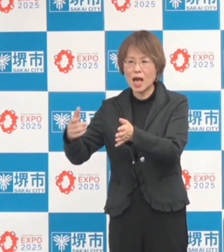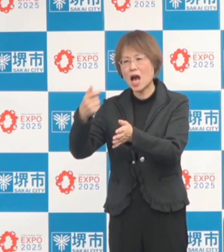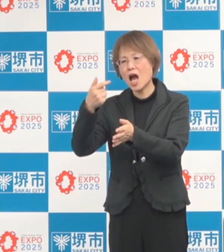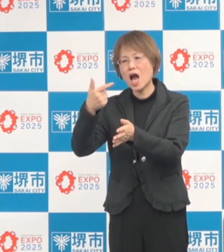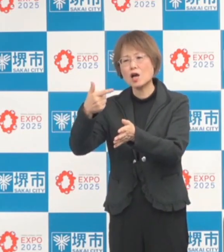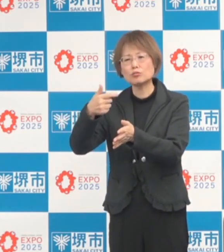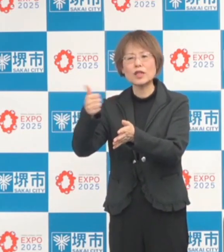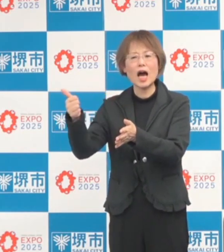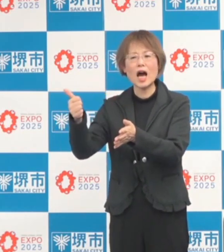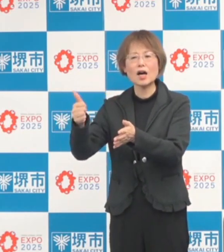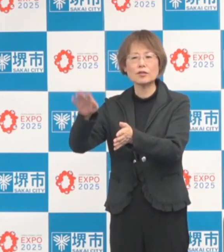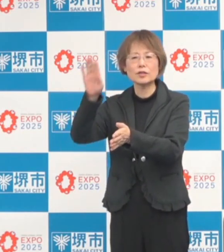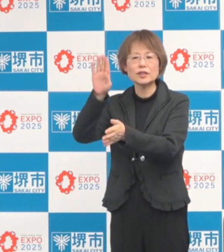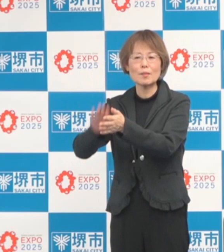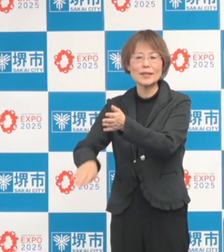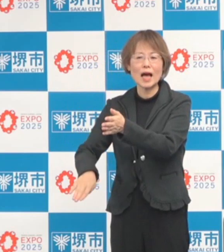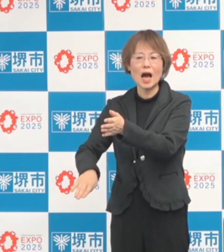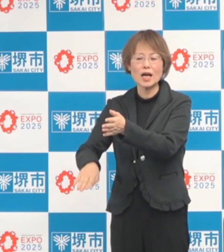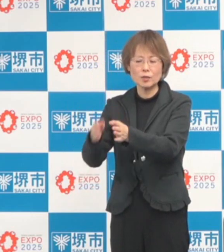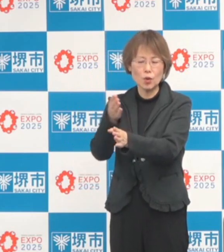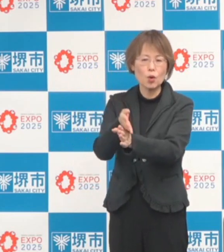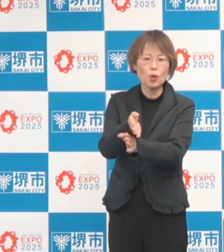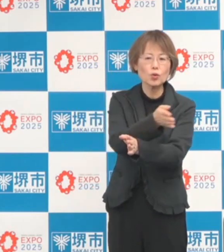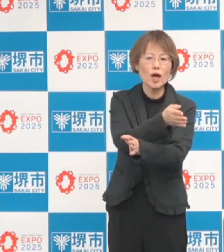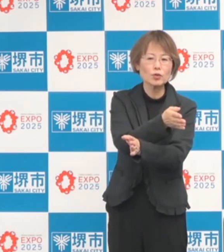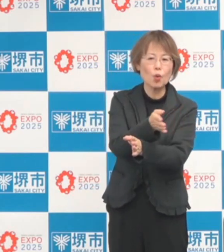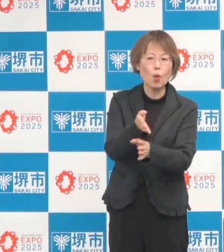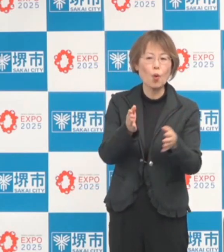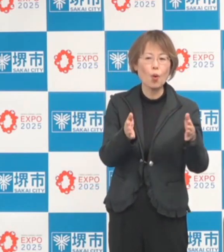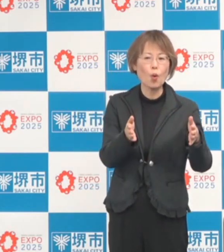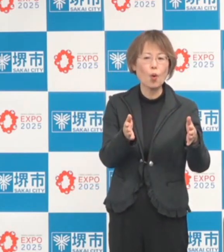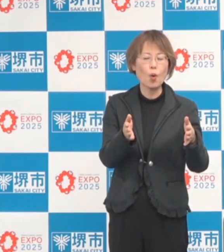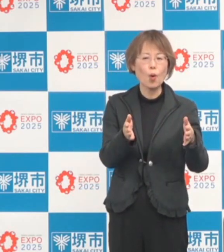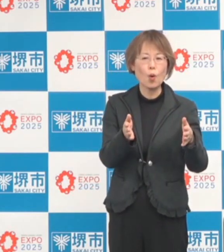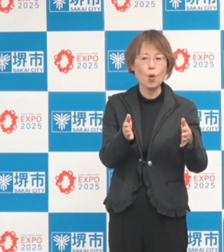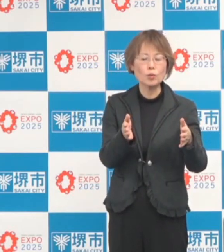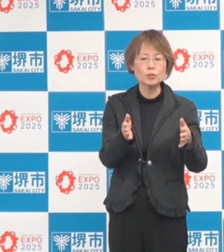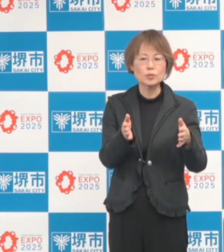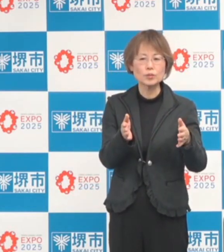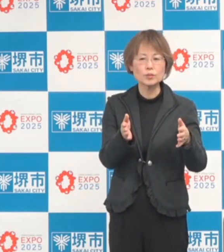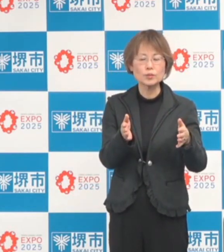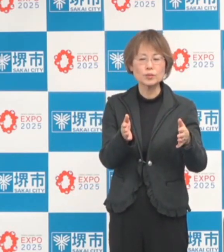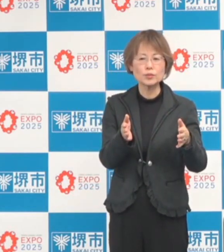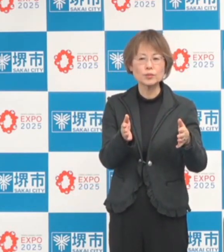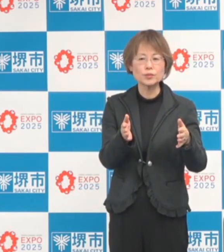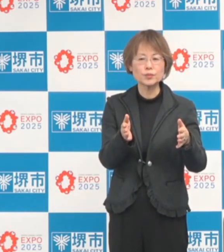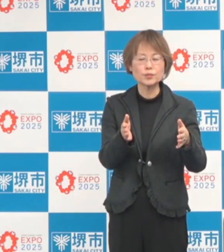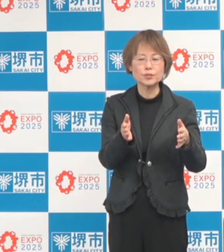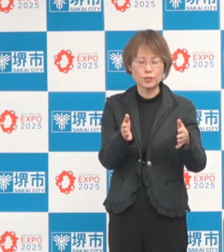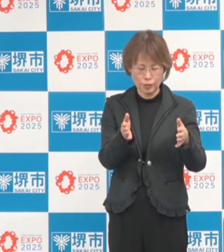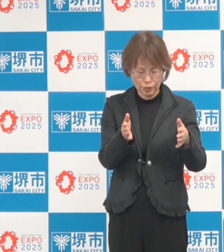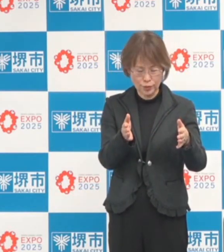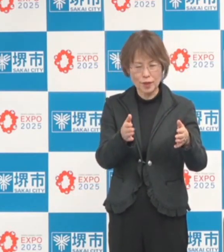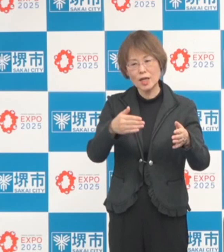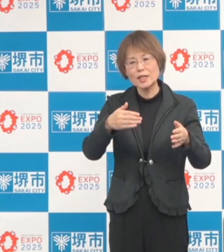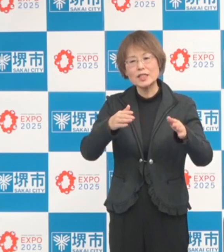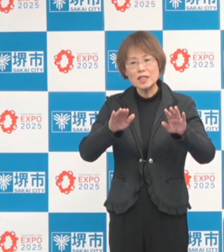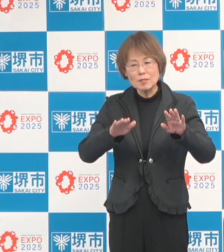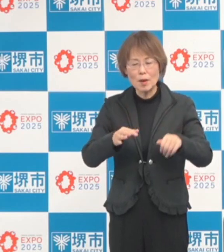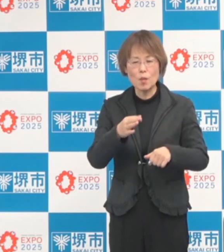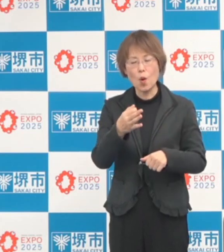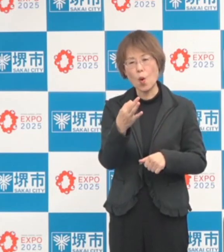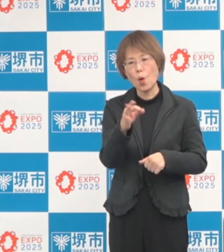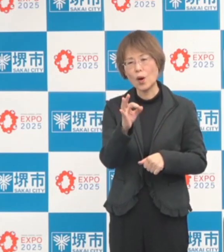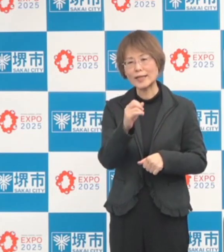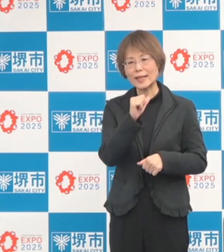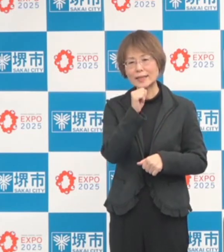ていうのができなくなっているという状況だとするとですね、それでもなおかつこれだけお金が足りない状況だと。